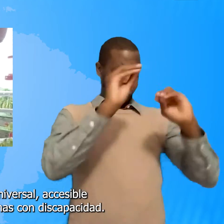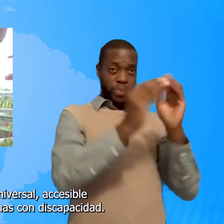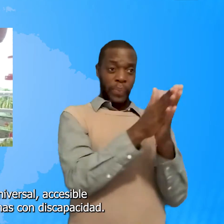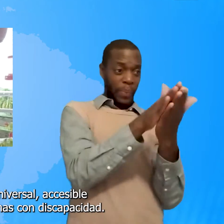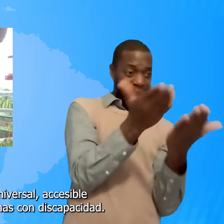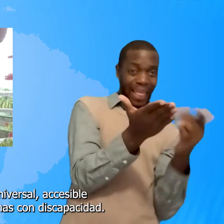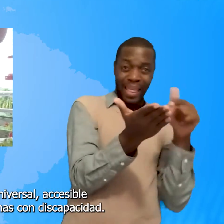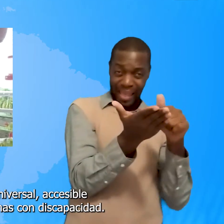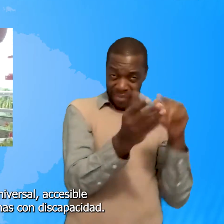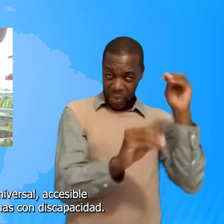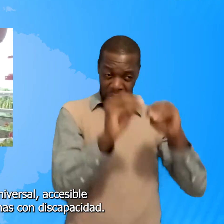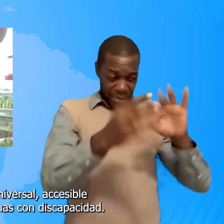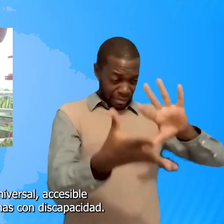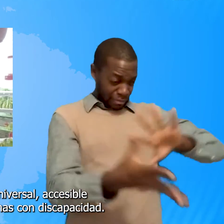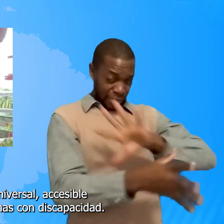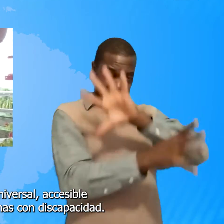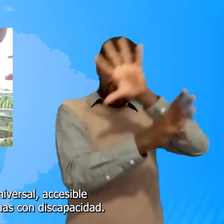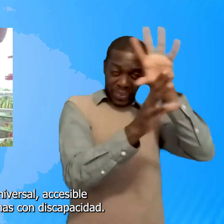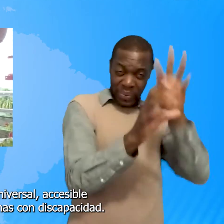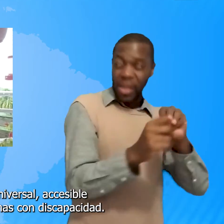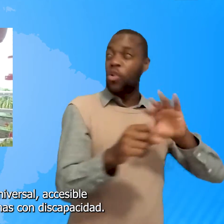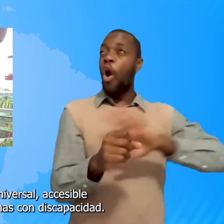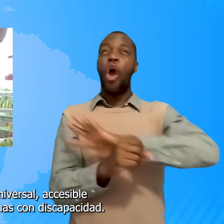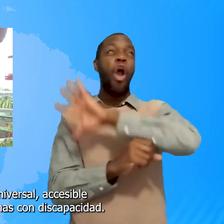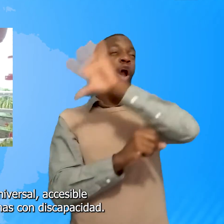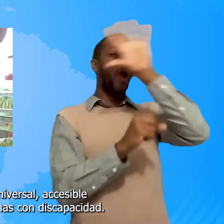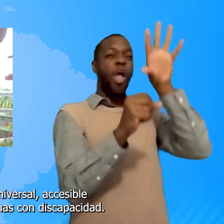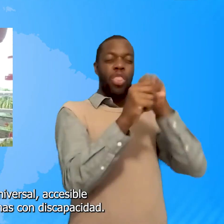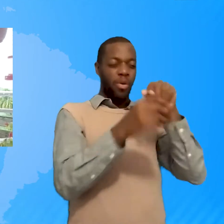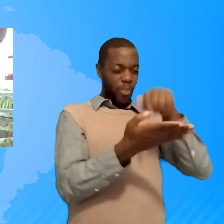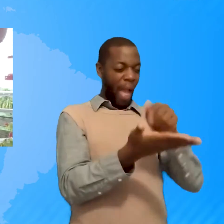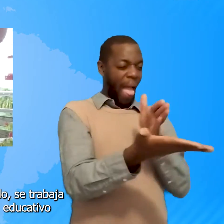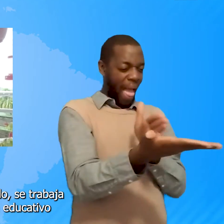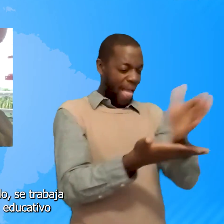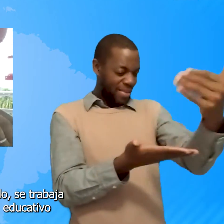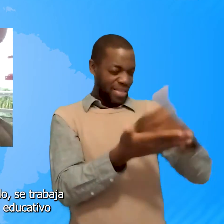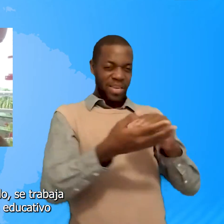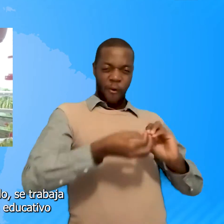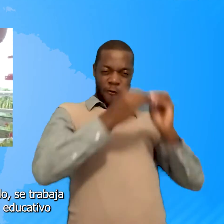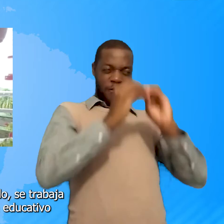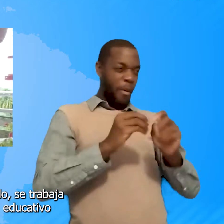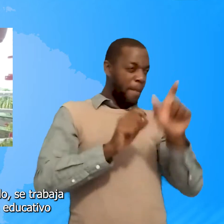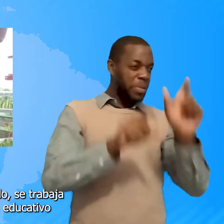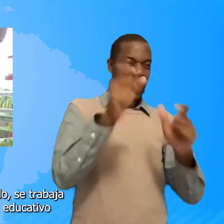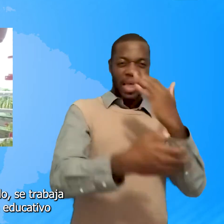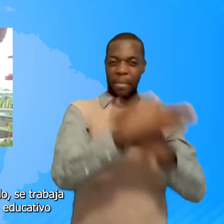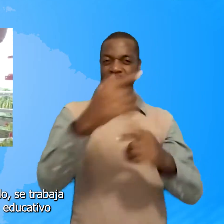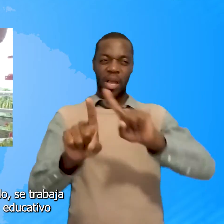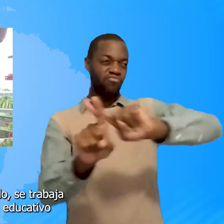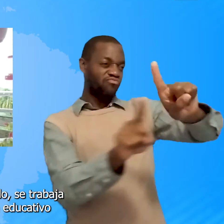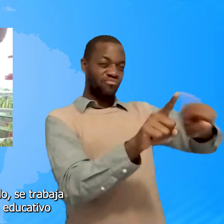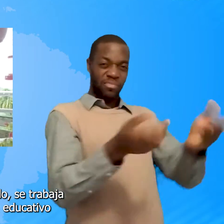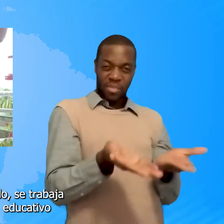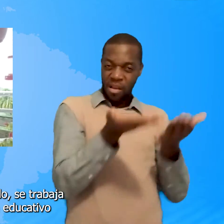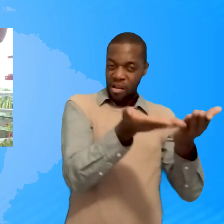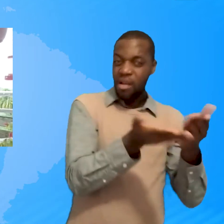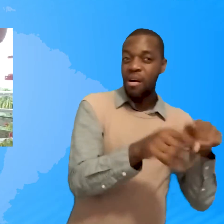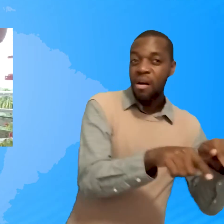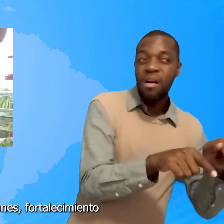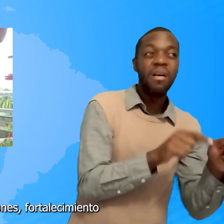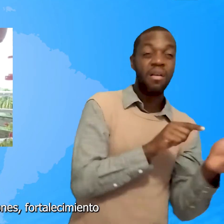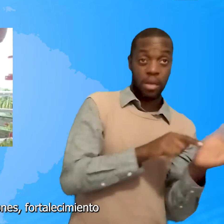de diseño universal accesible para todas las personas con discapacidad, y por otro lado se trabaja el sistema